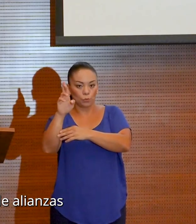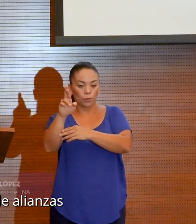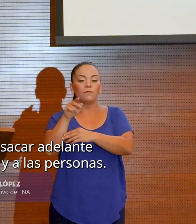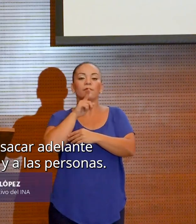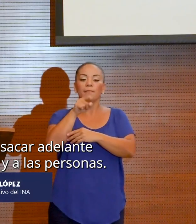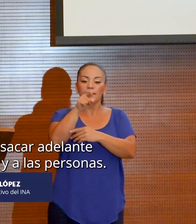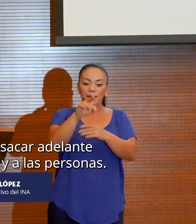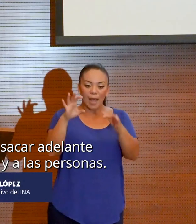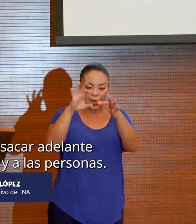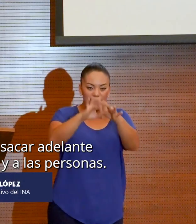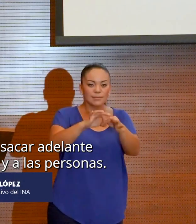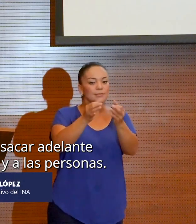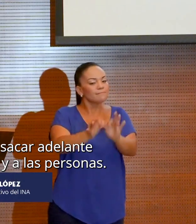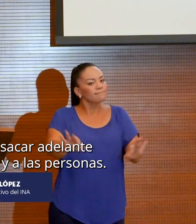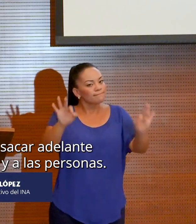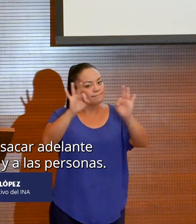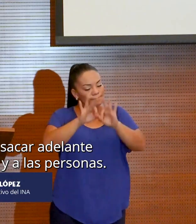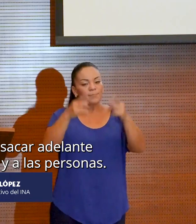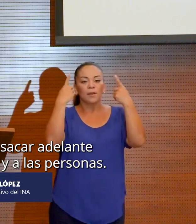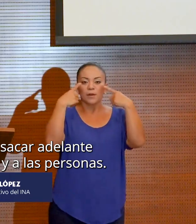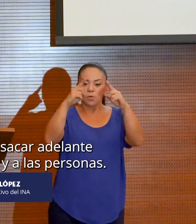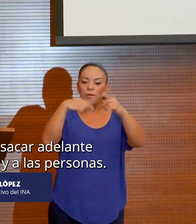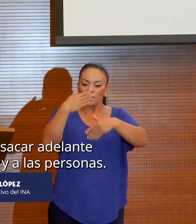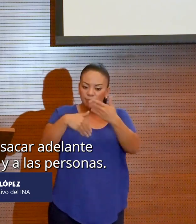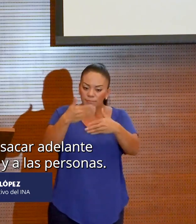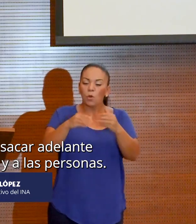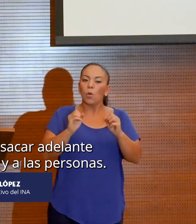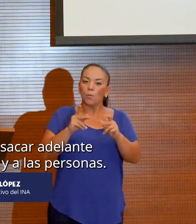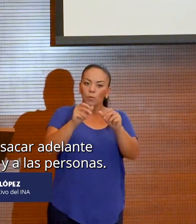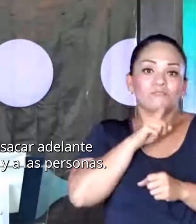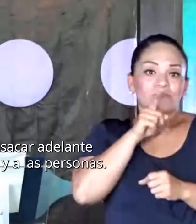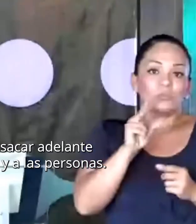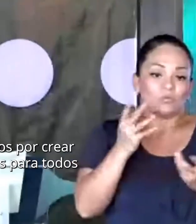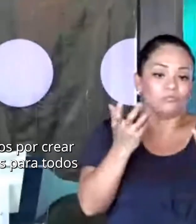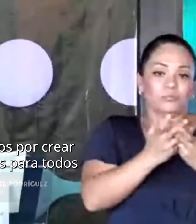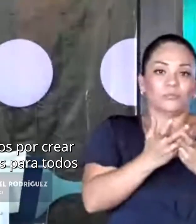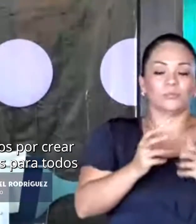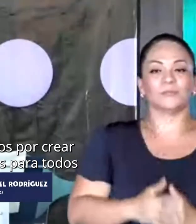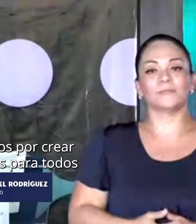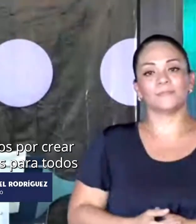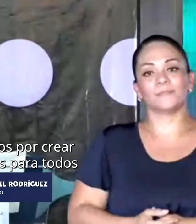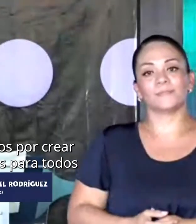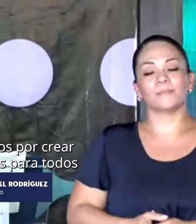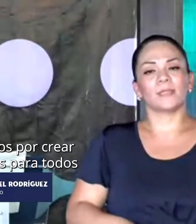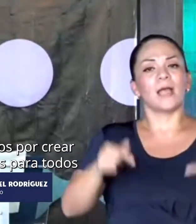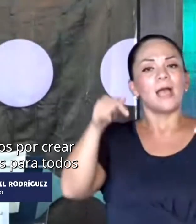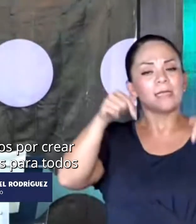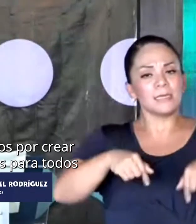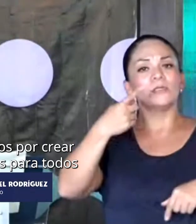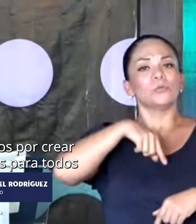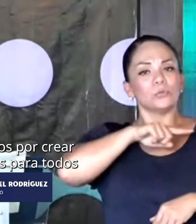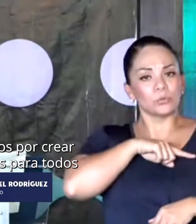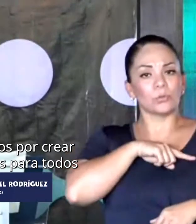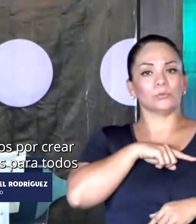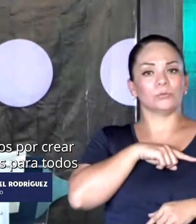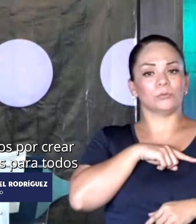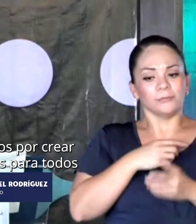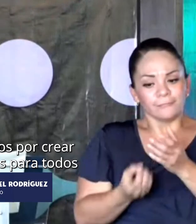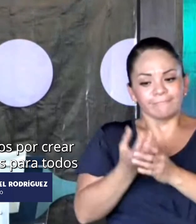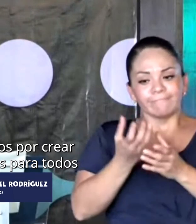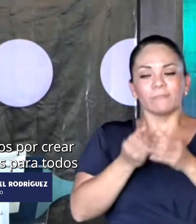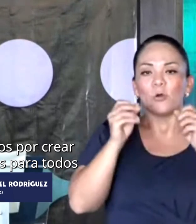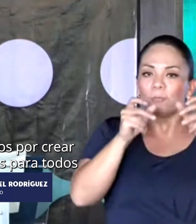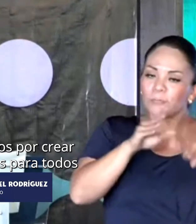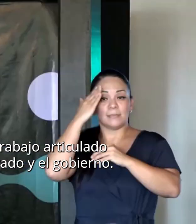tipo de alianzas son vitales para sacar adelante las oportunidades y a las personas. Aquí optamos por crear oportunidades